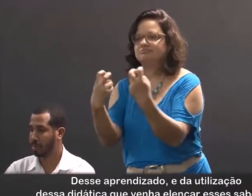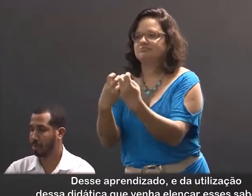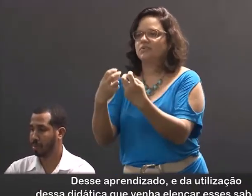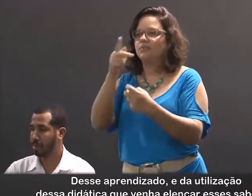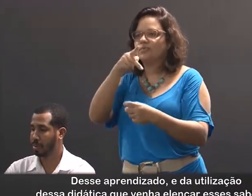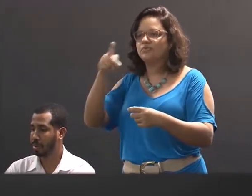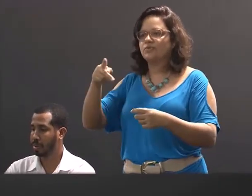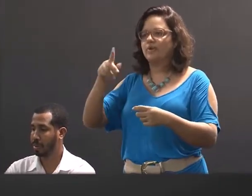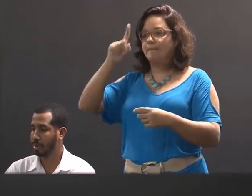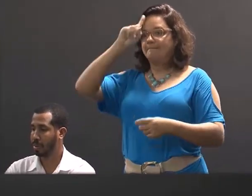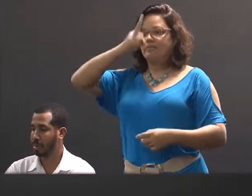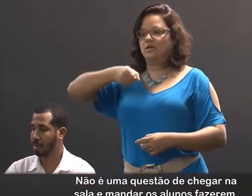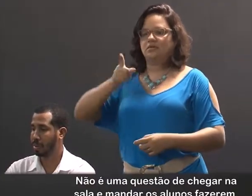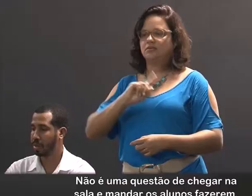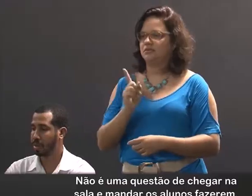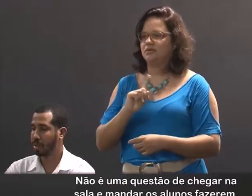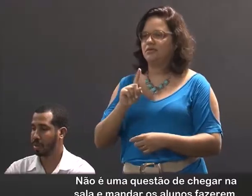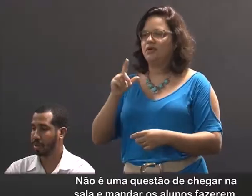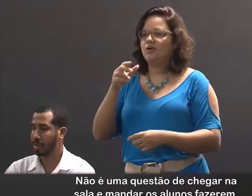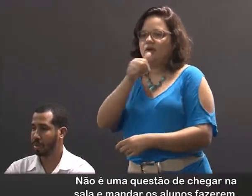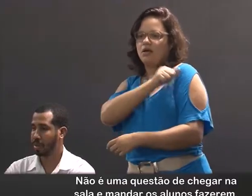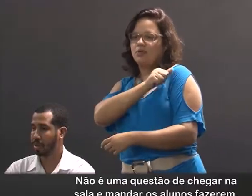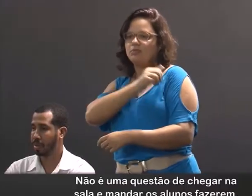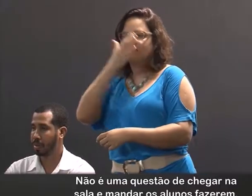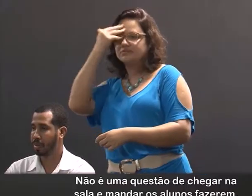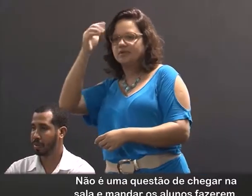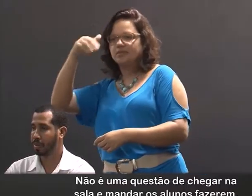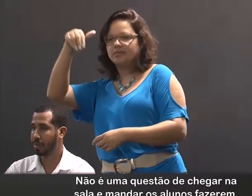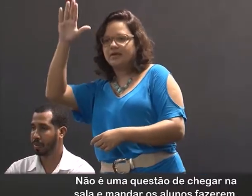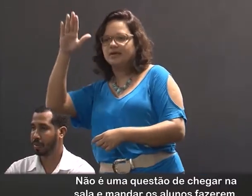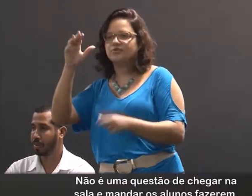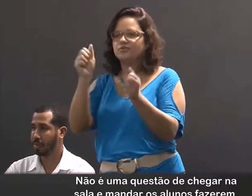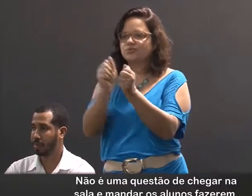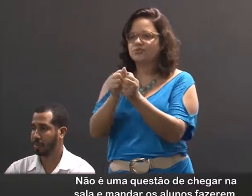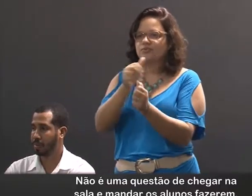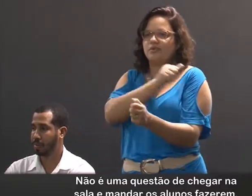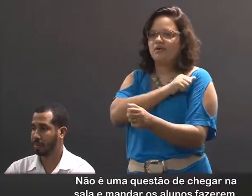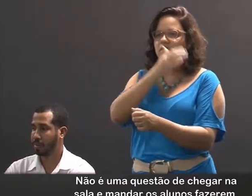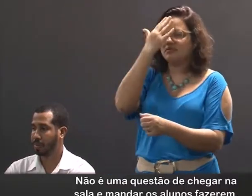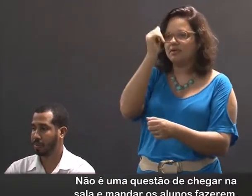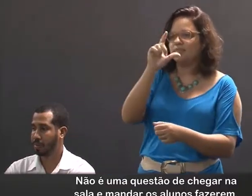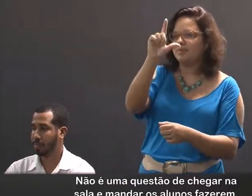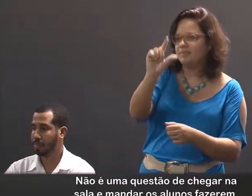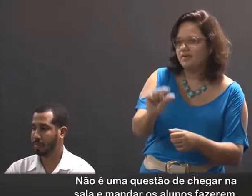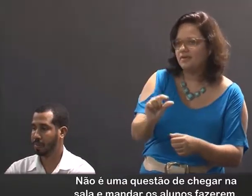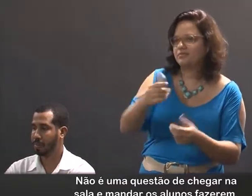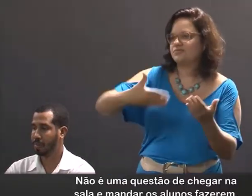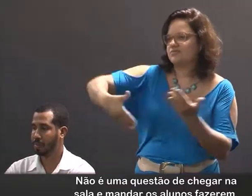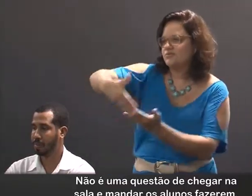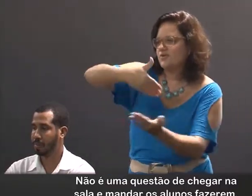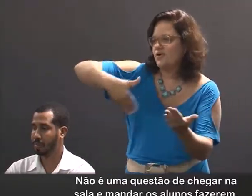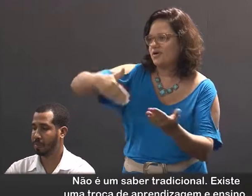saberes. Não é uma questão de chegar na sala e mandar os alunos fazerem, não é um